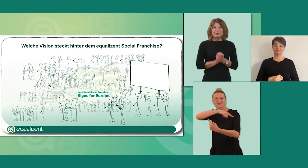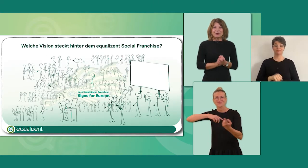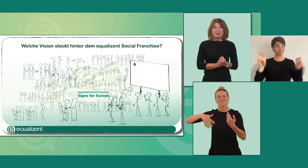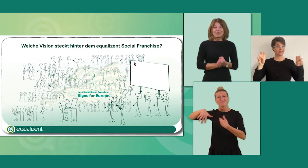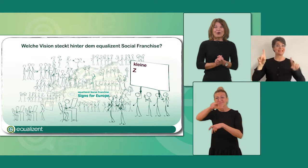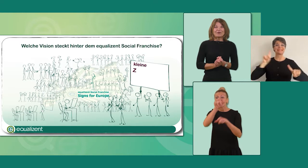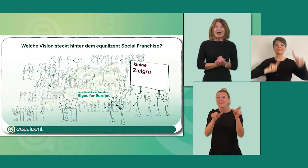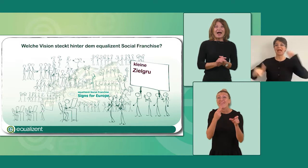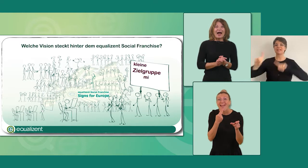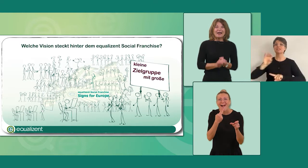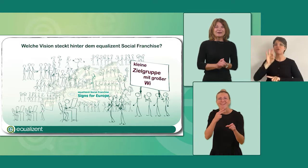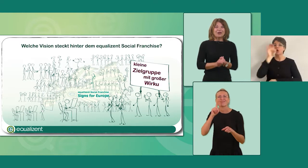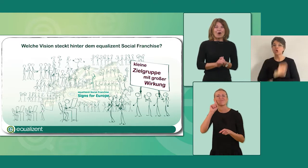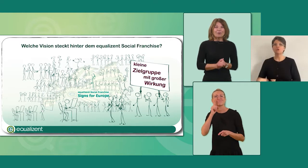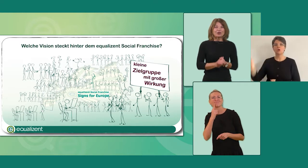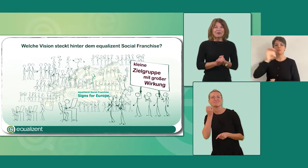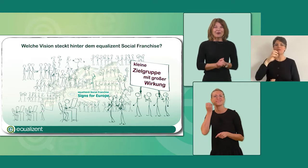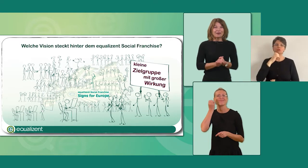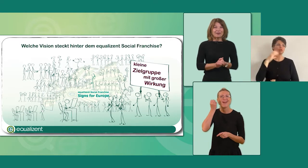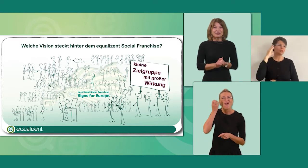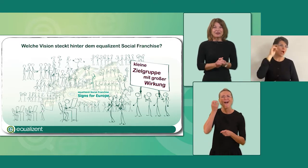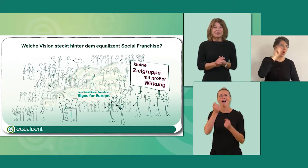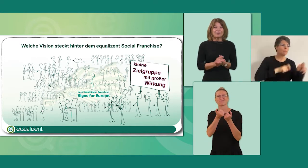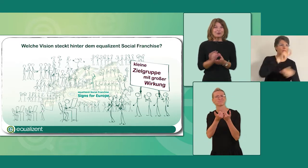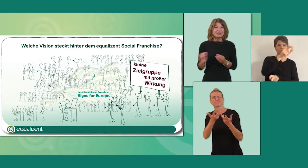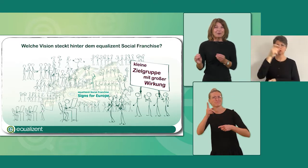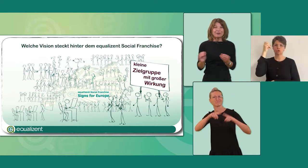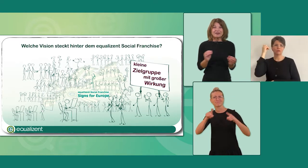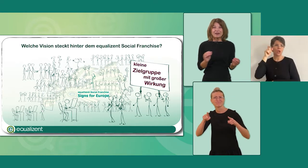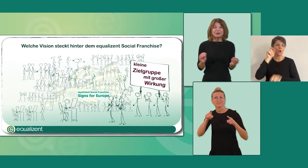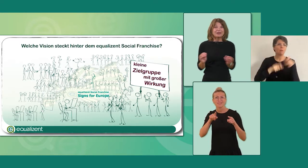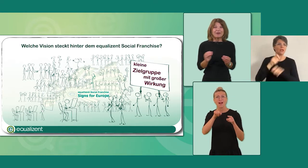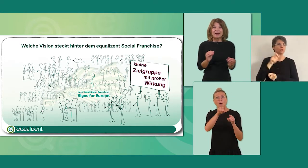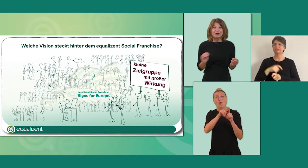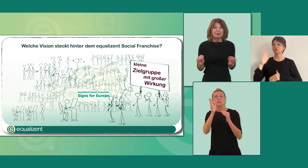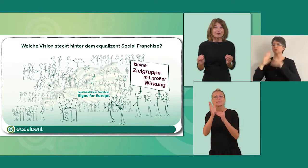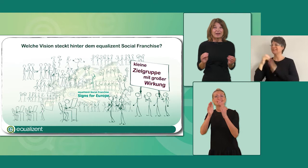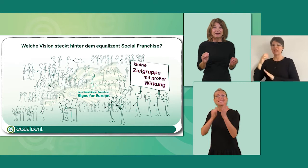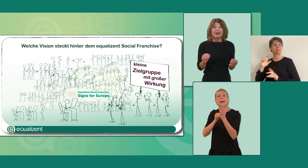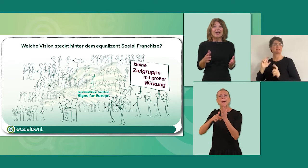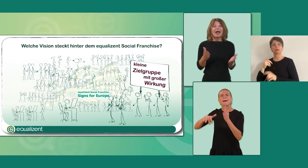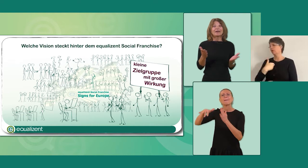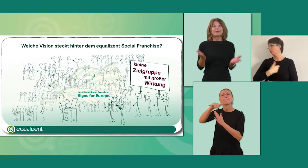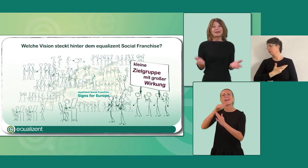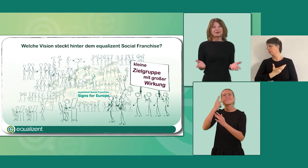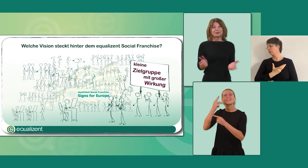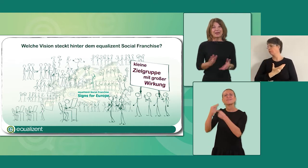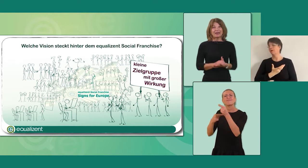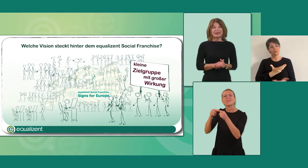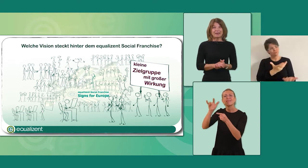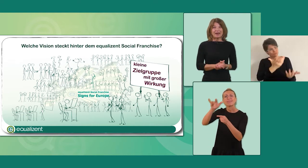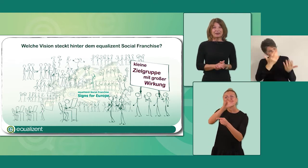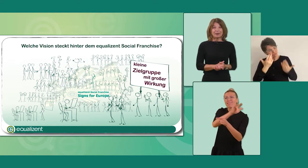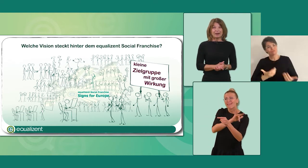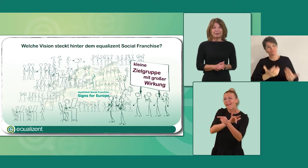for Europe wollen wir allen tauben und schwerhörigen Menschen, die vom System übersehen oder nicht wahrgenommen werden, einen Platz zum Lernen